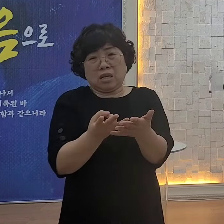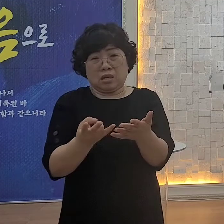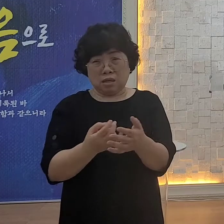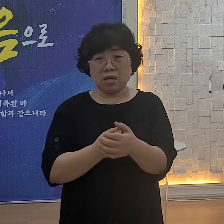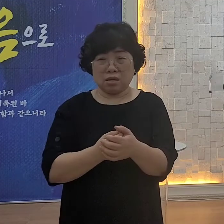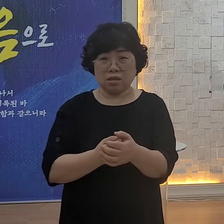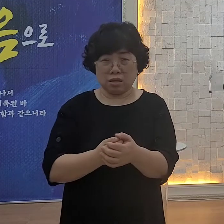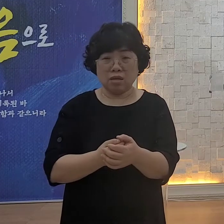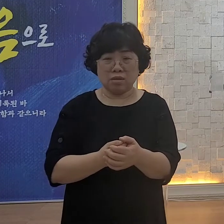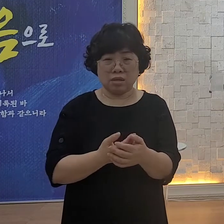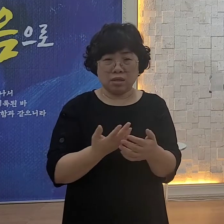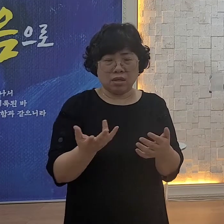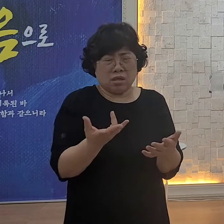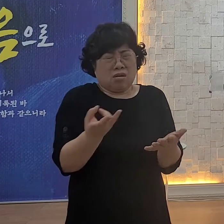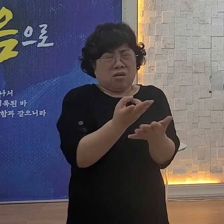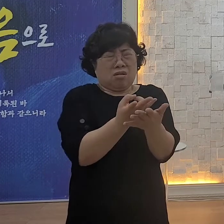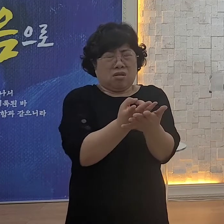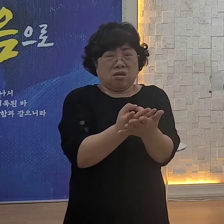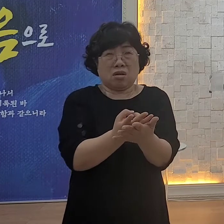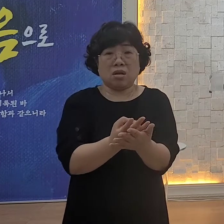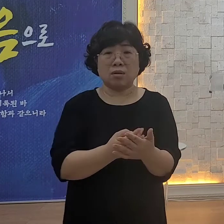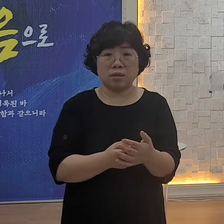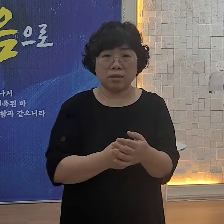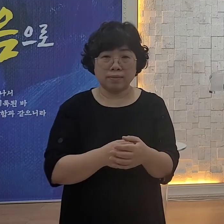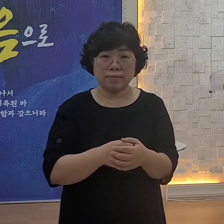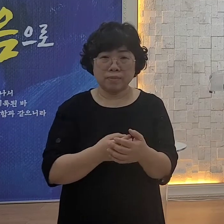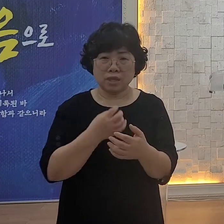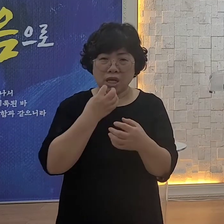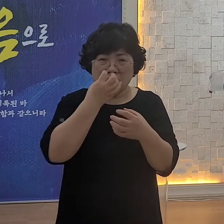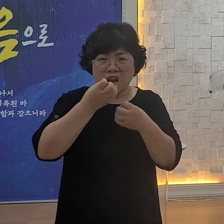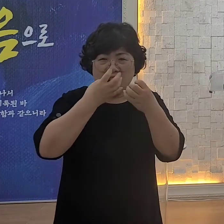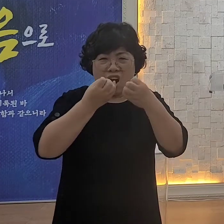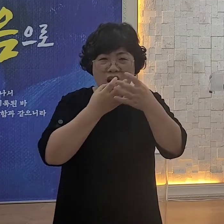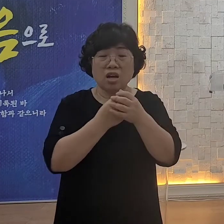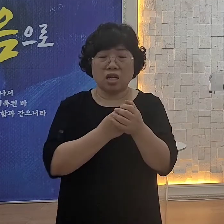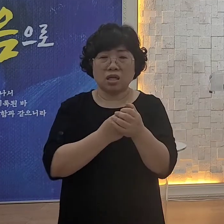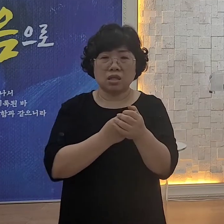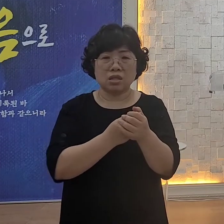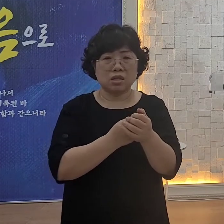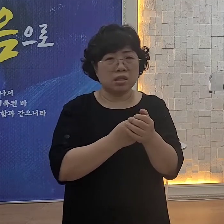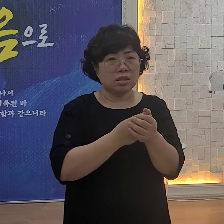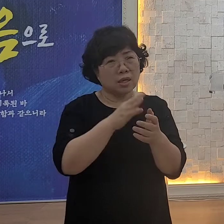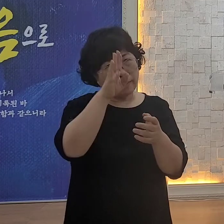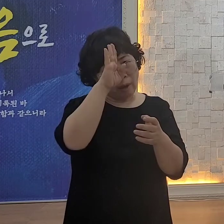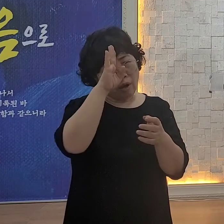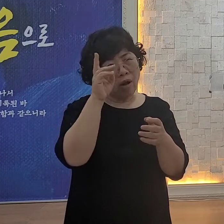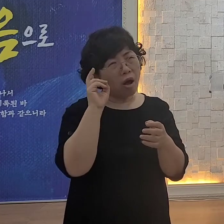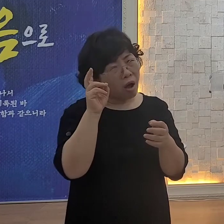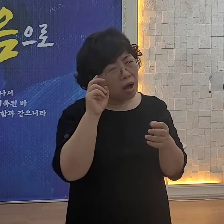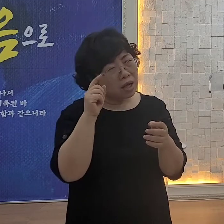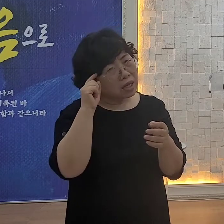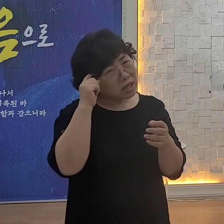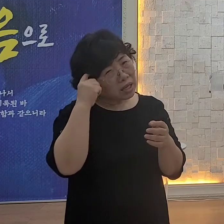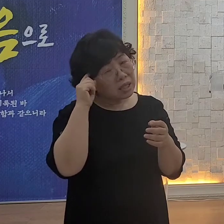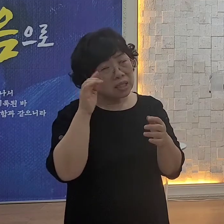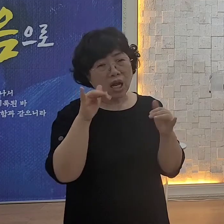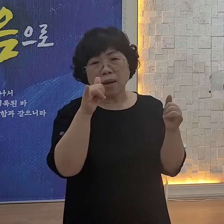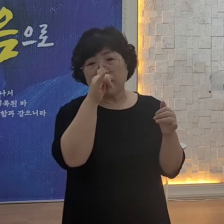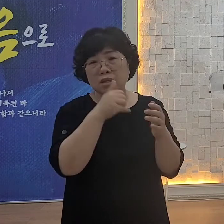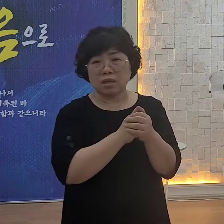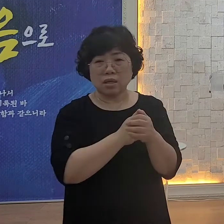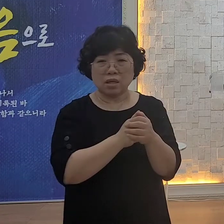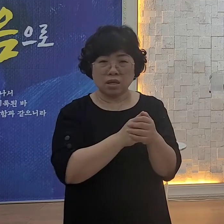막 갑자기 막 부르르 떨면서 막 거품을 내기도 하고, 막 저도 평생에 한 2번 봤어요.